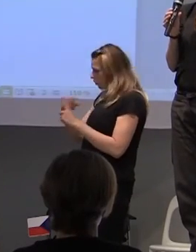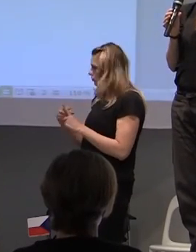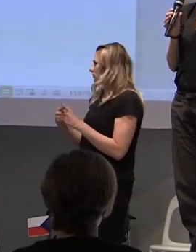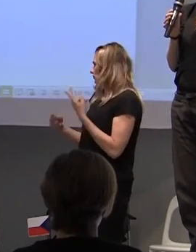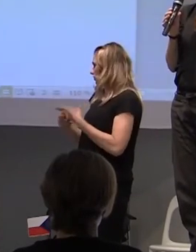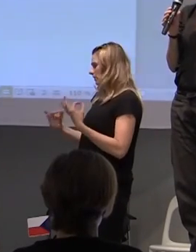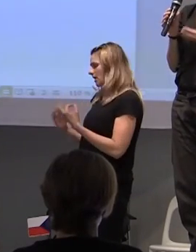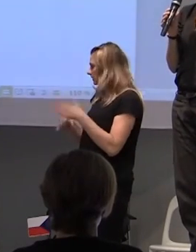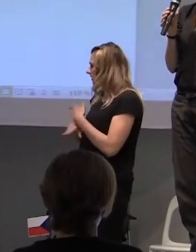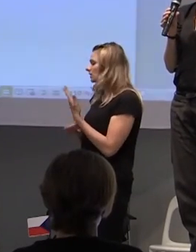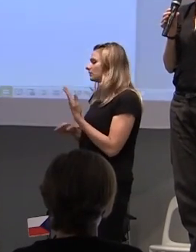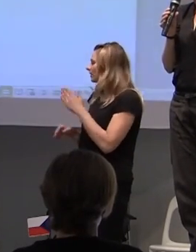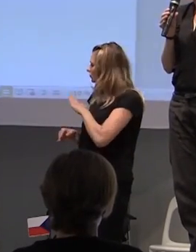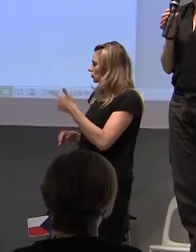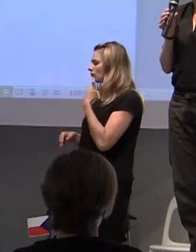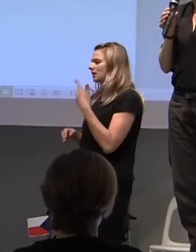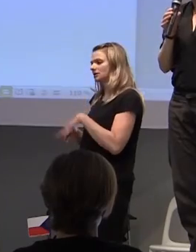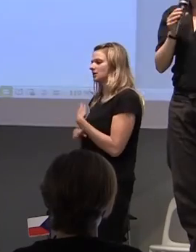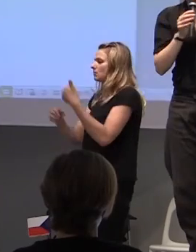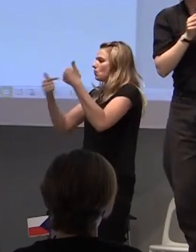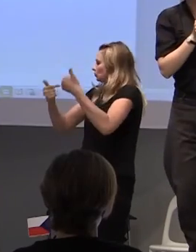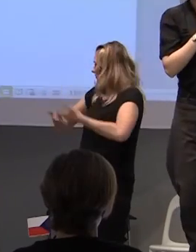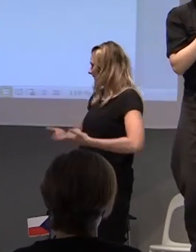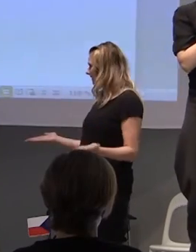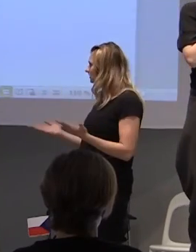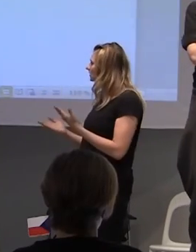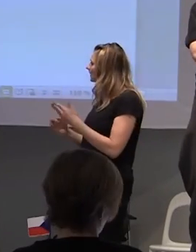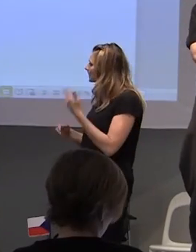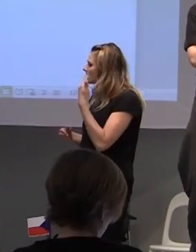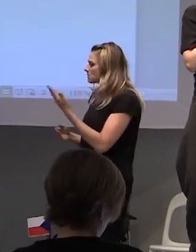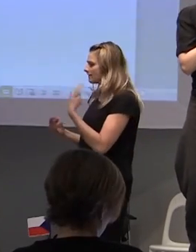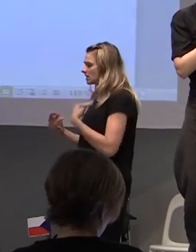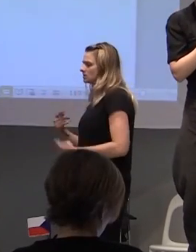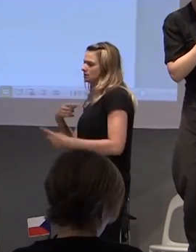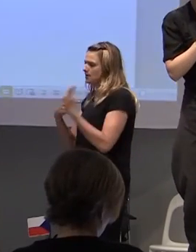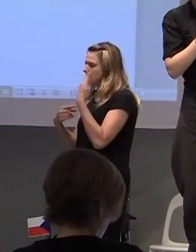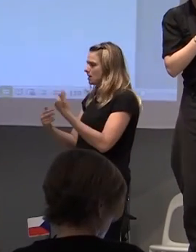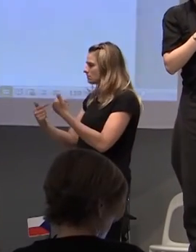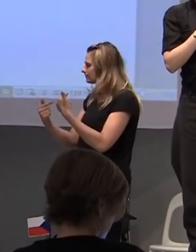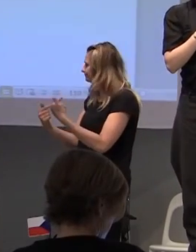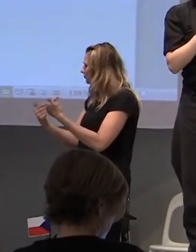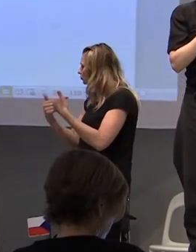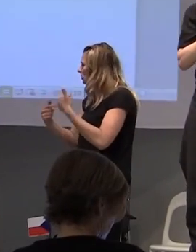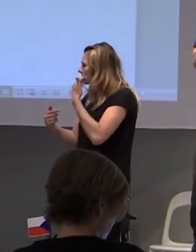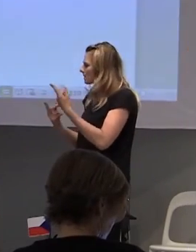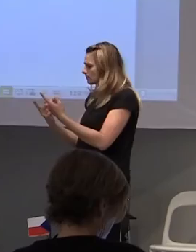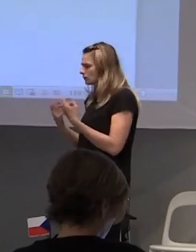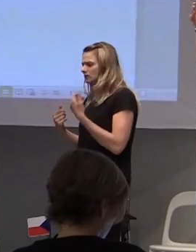už metodického vedení, komunikace s tím vedením školy nebo hodnocení. Moc děkuji za tady tu práci. Zároveň se